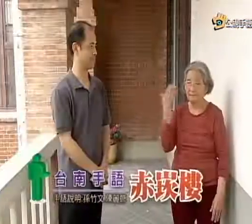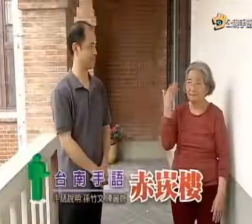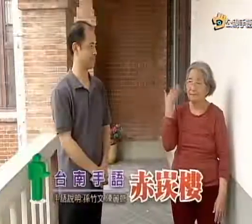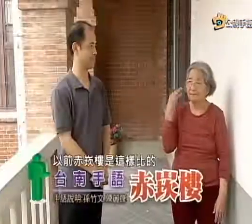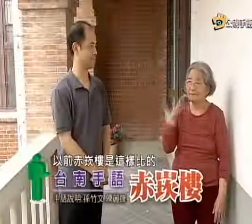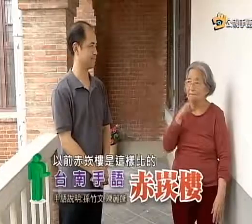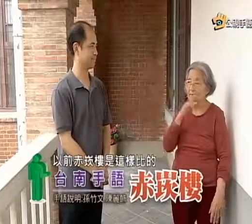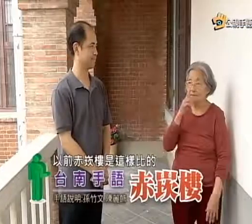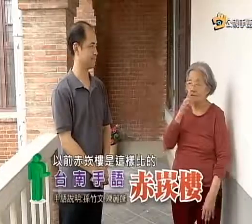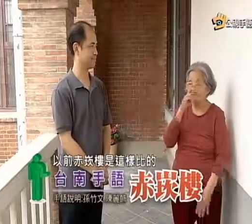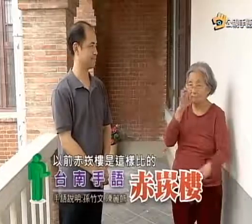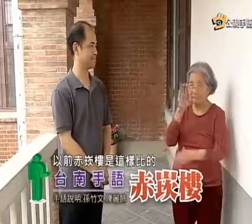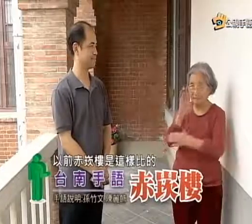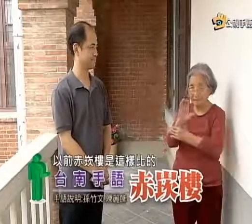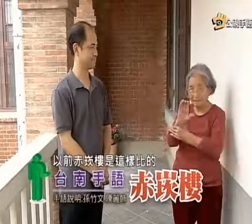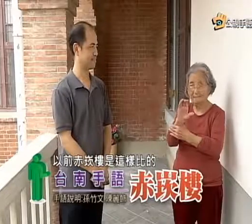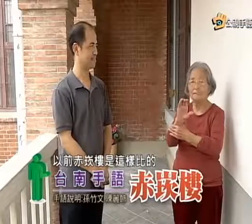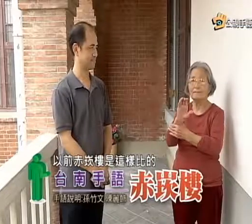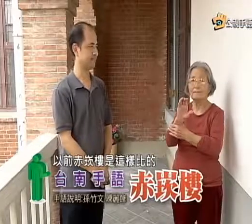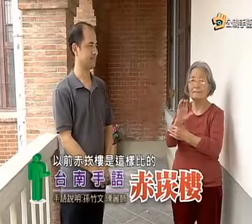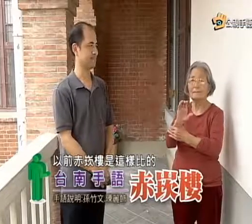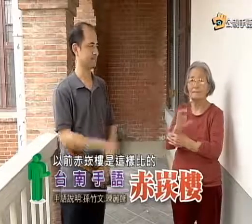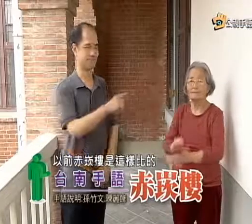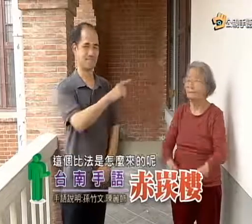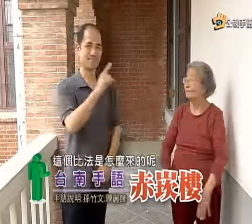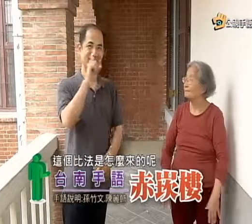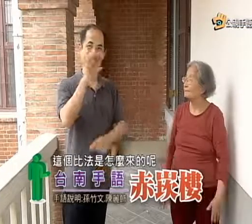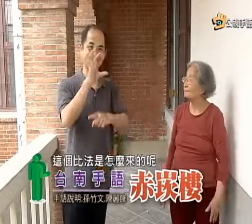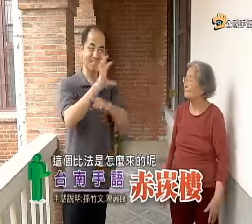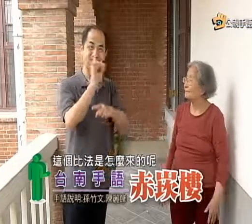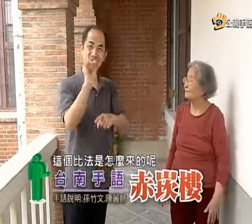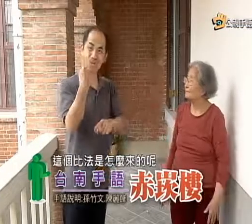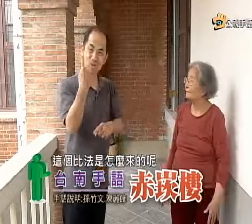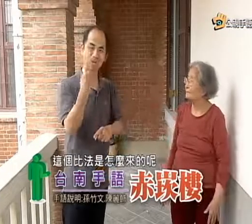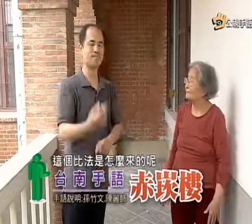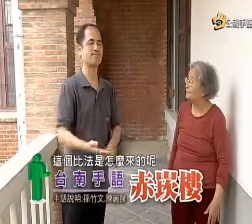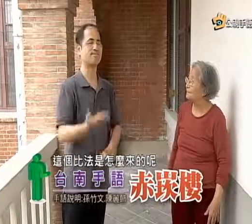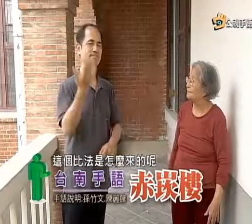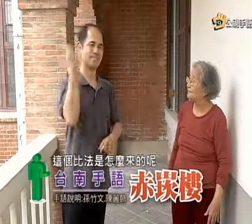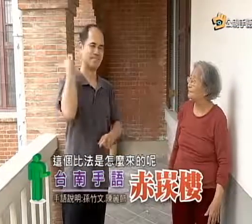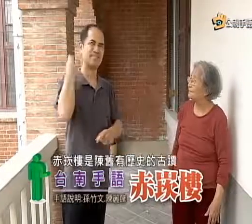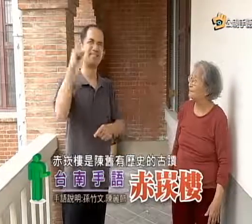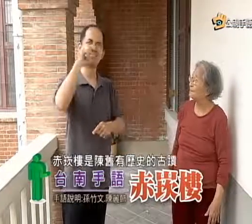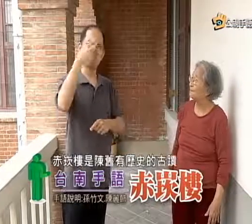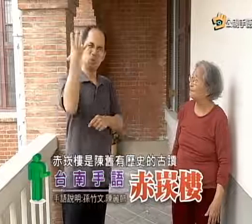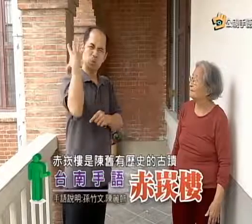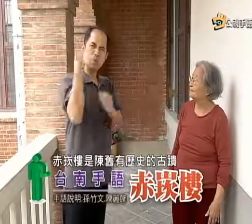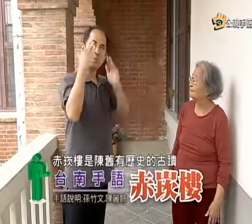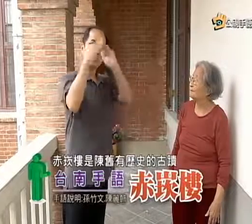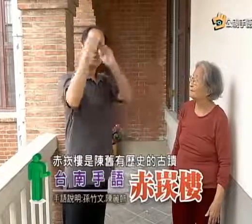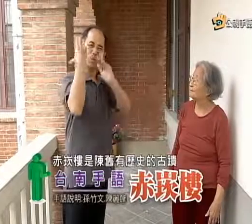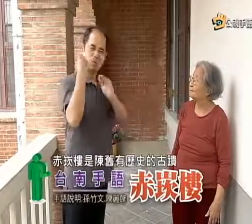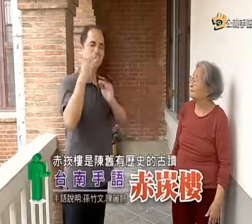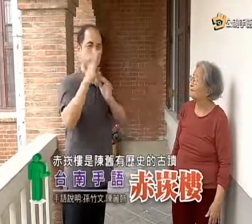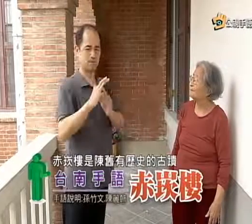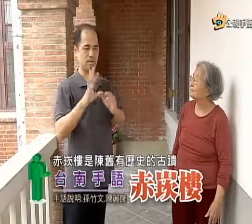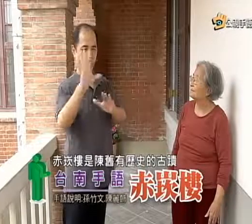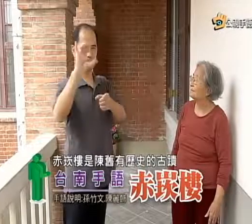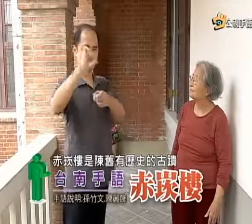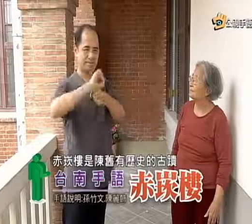以前赤坎楼是这样比的。 这个笔法是怎么来的呢？赤坎楼是陈旧有历史的古迹，却